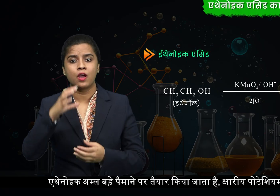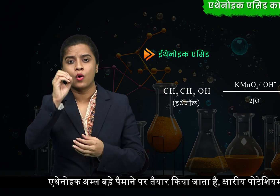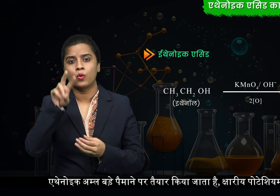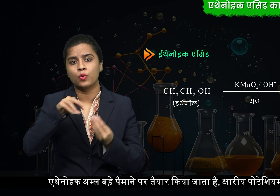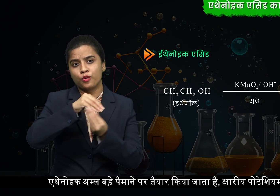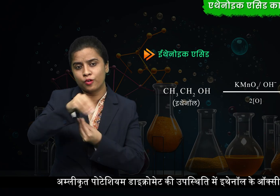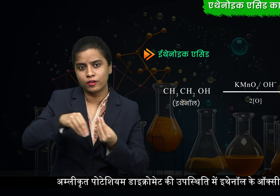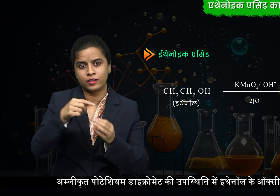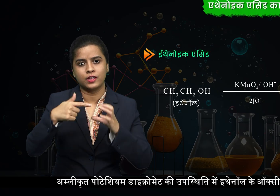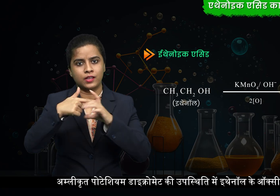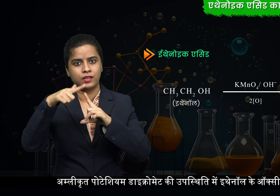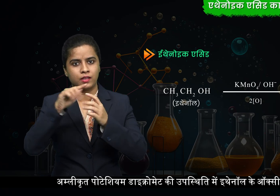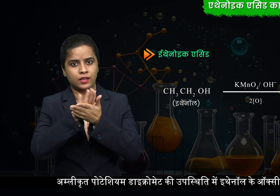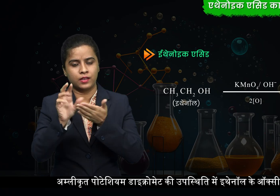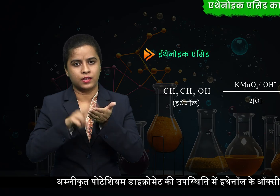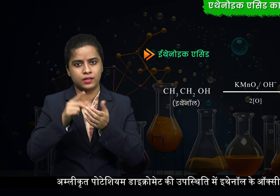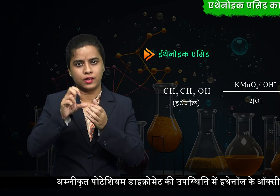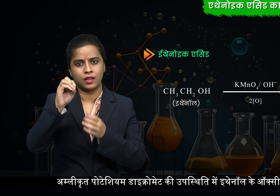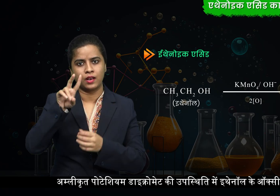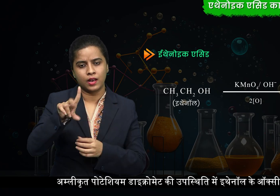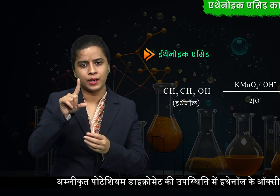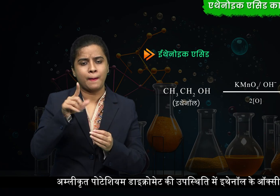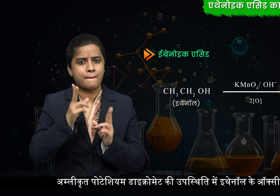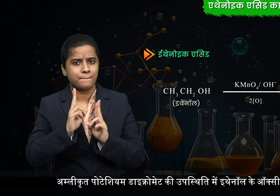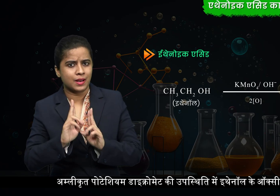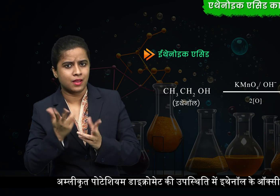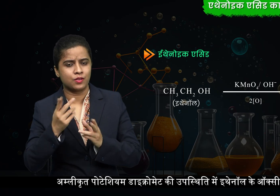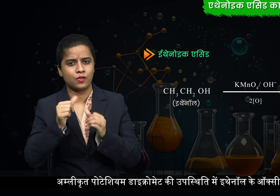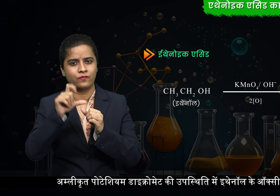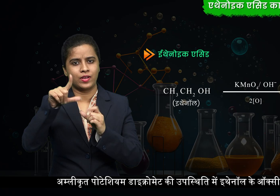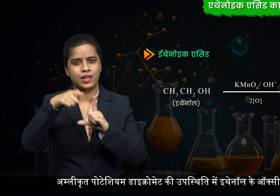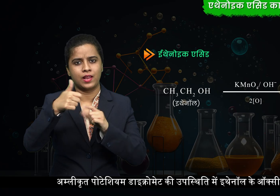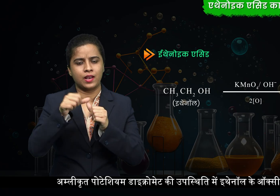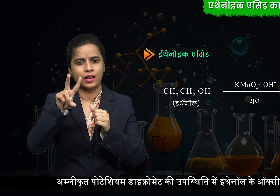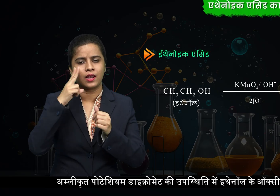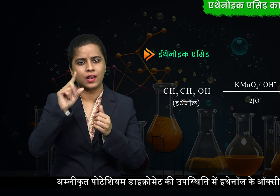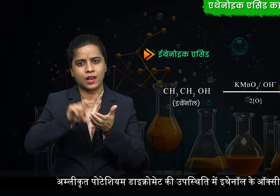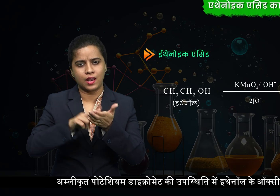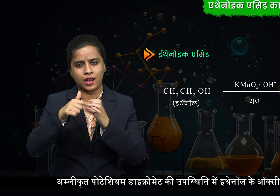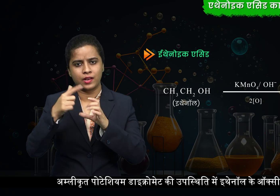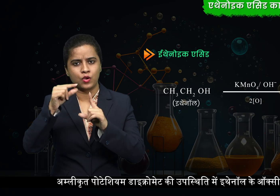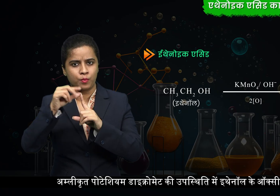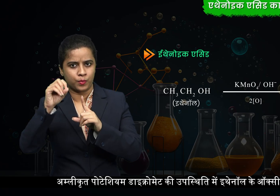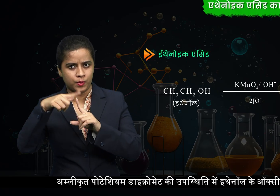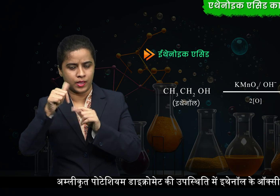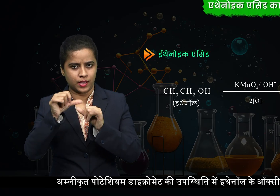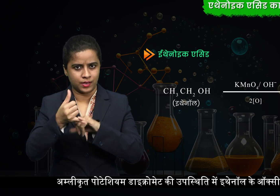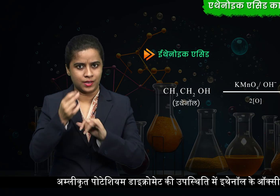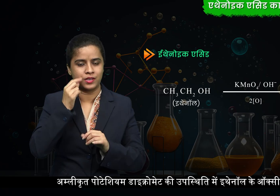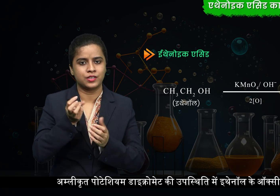या अम्लीकृत पोटेशियम डाइक्रोमेट की उपस्थिति में इथेनॉल के